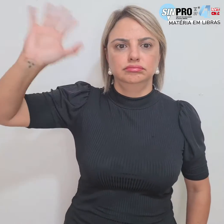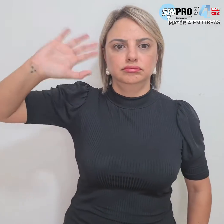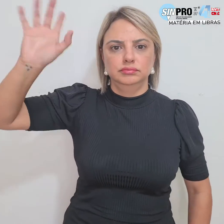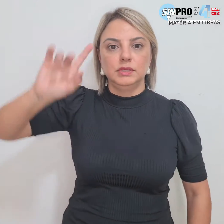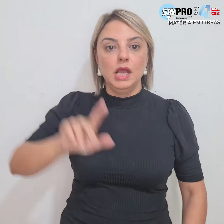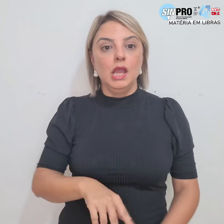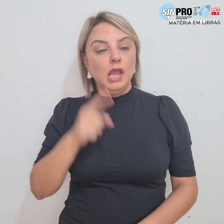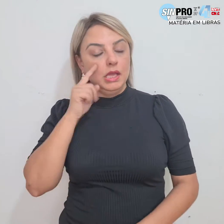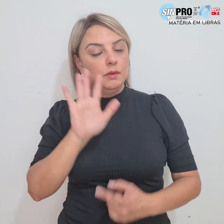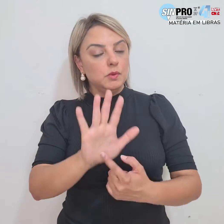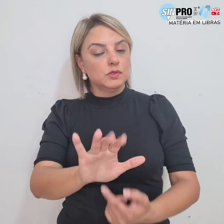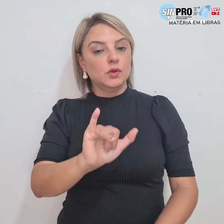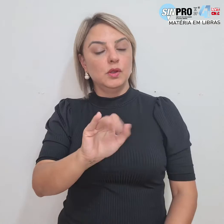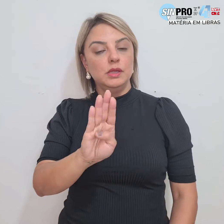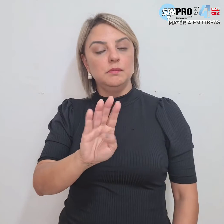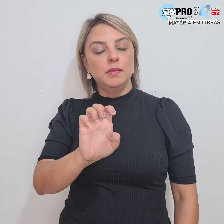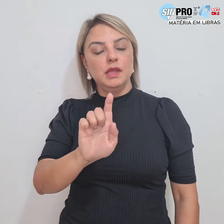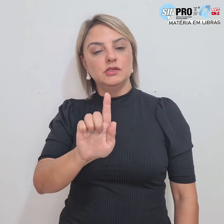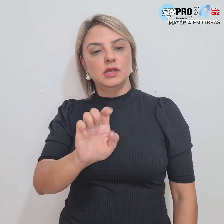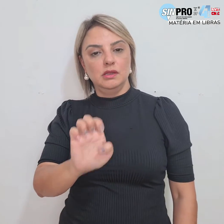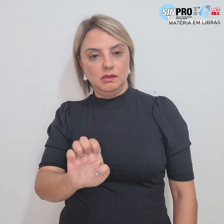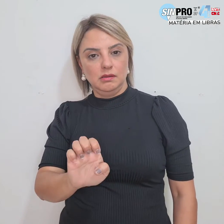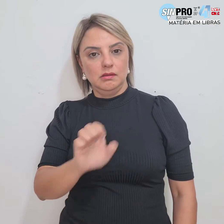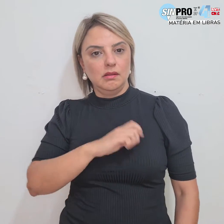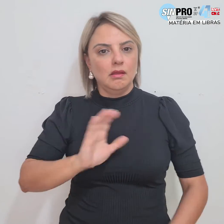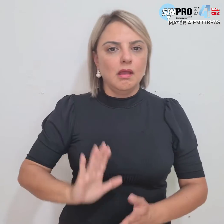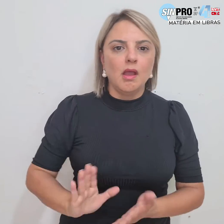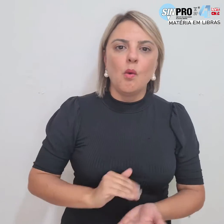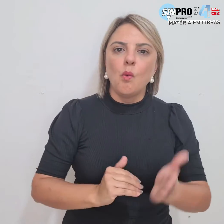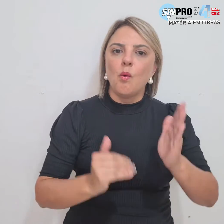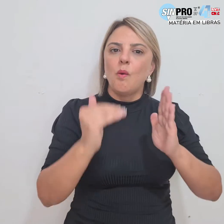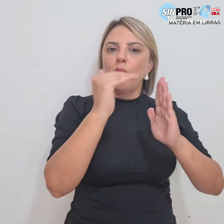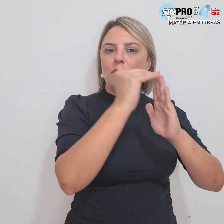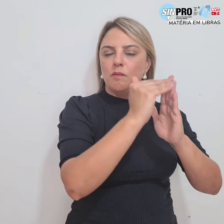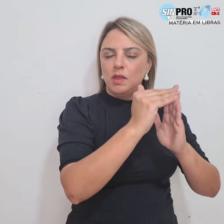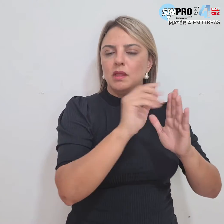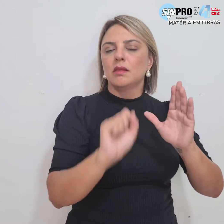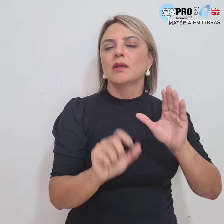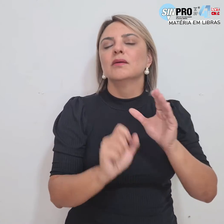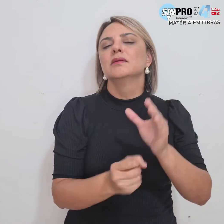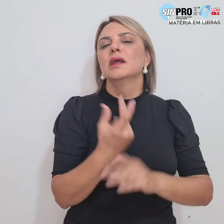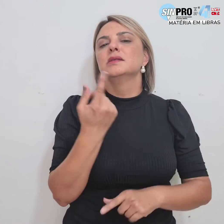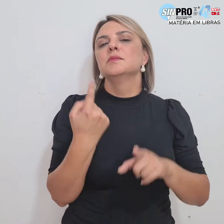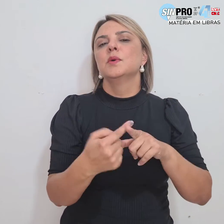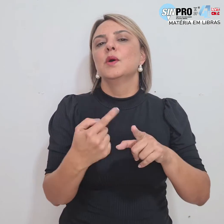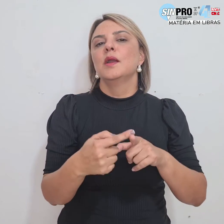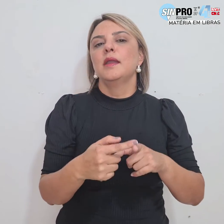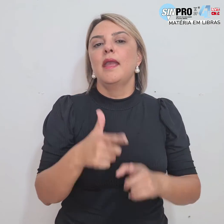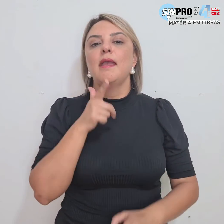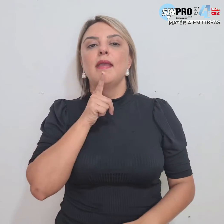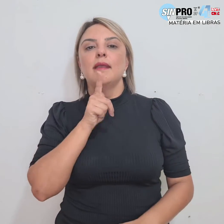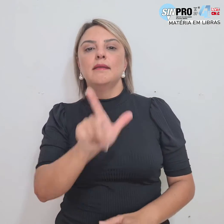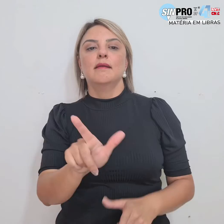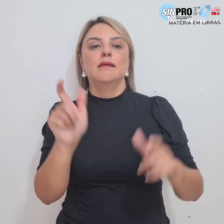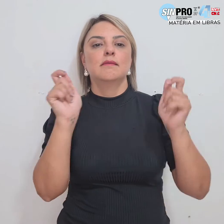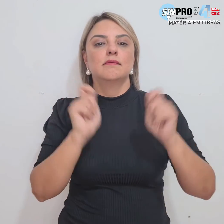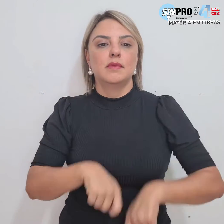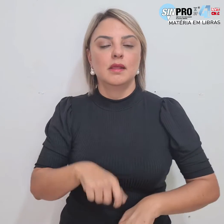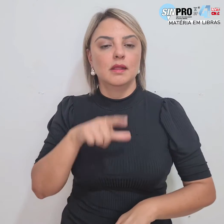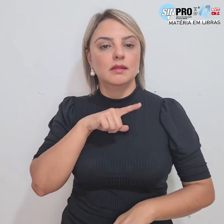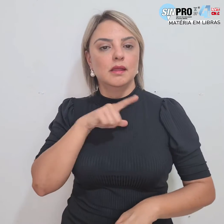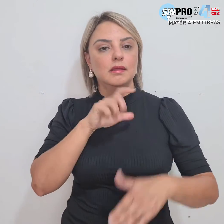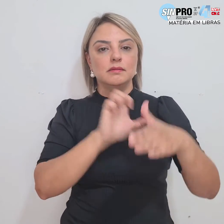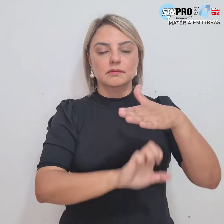% apurada pelo IBGE no mesmo período. O aumento de tarifa ocorre principalmente devido ao ganho de